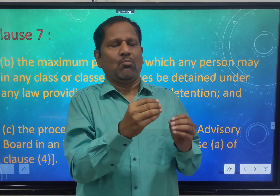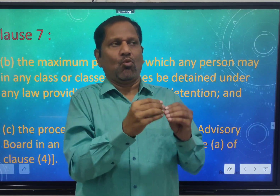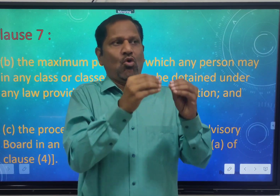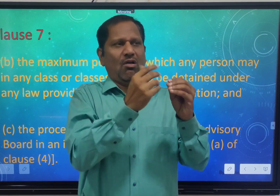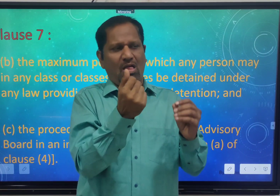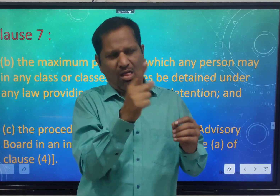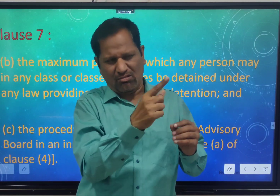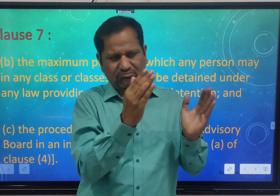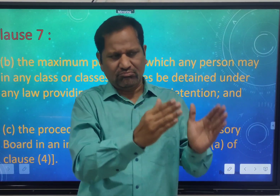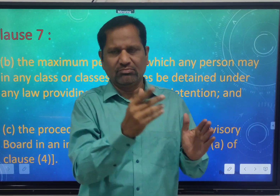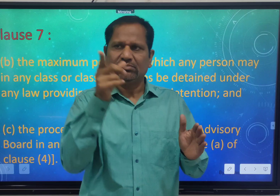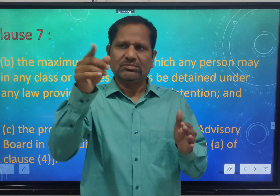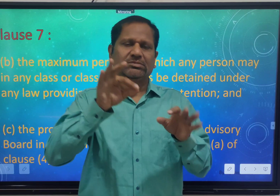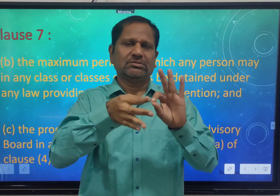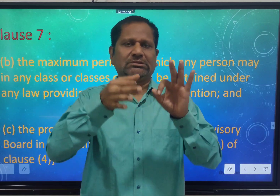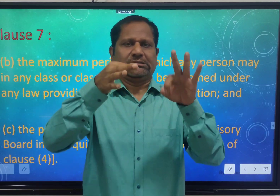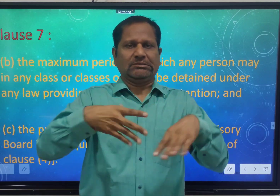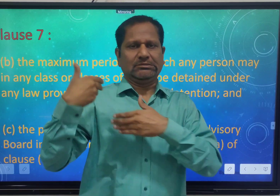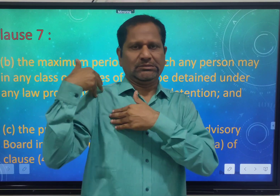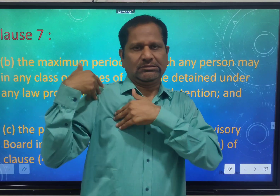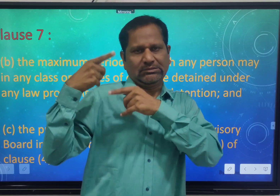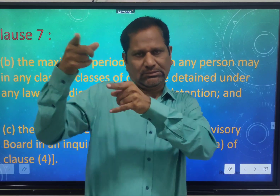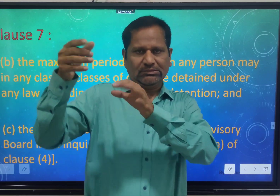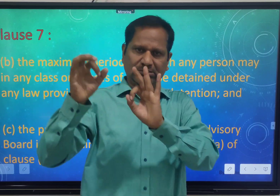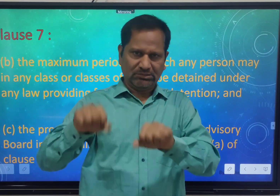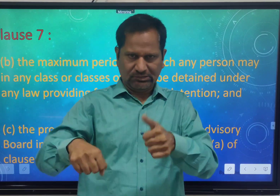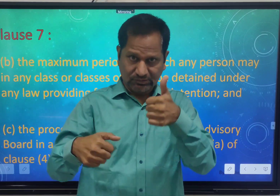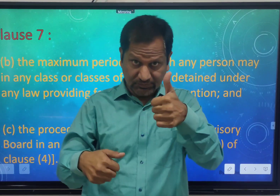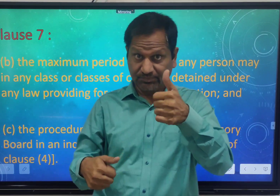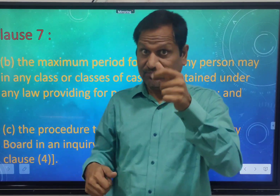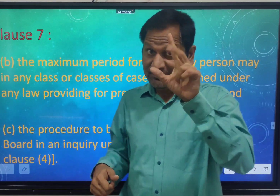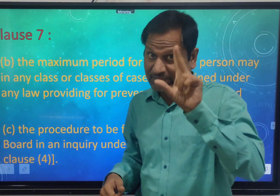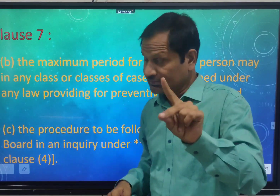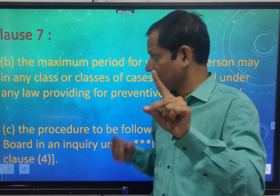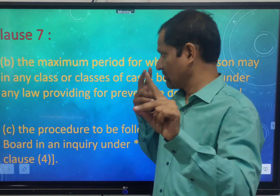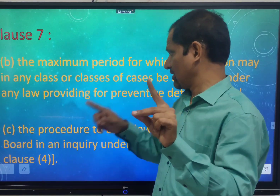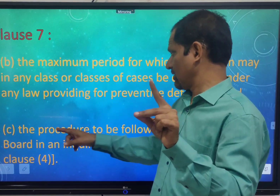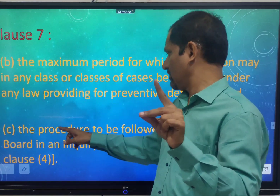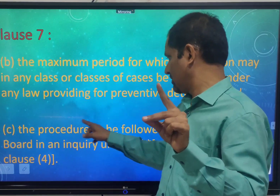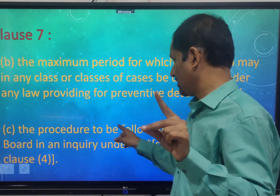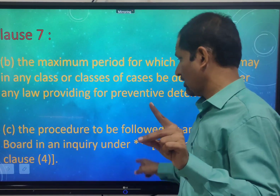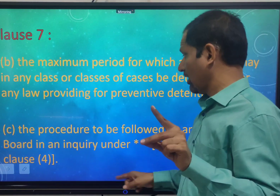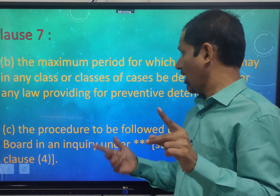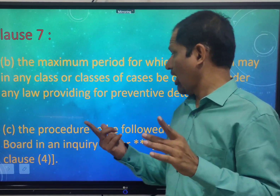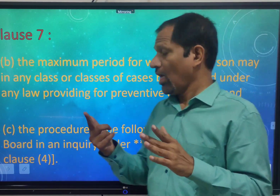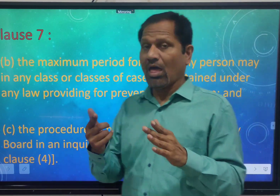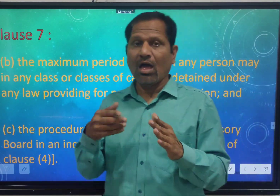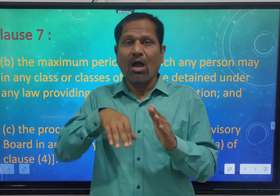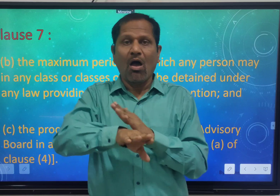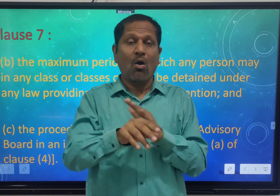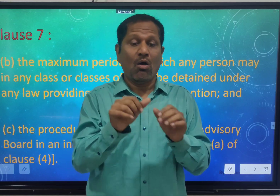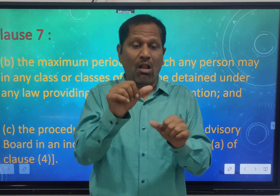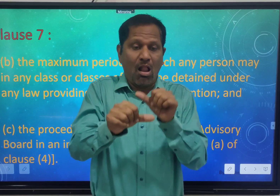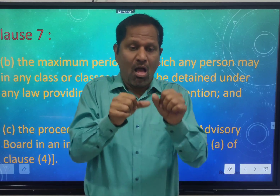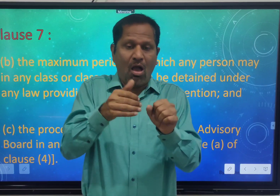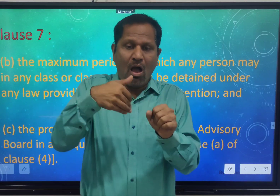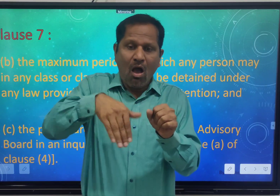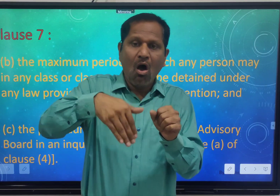समय बढ़ाया जाए या क्या किया जाए, मतलब रखा जा सकता है या नहीं रखा जा सकता। दूसरा, क्लॉज 7